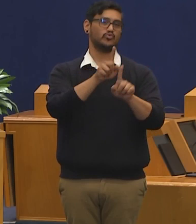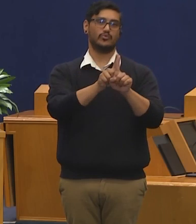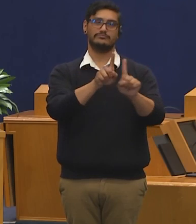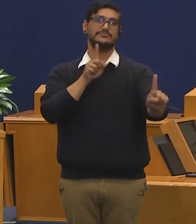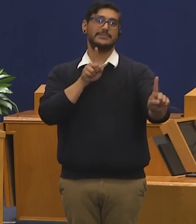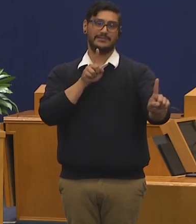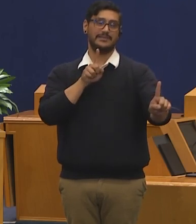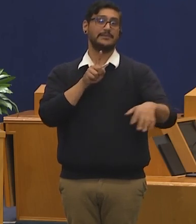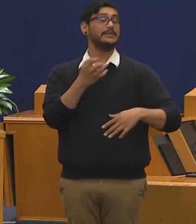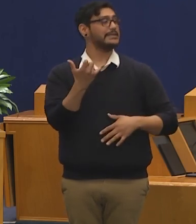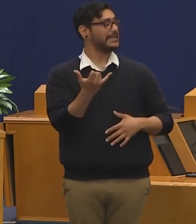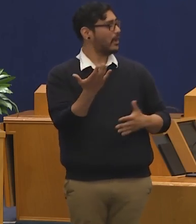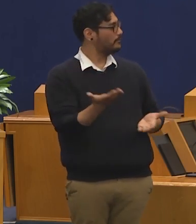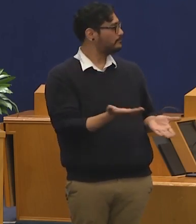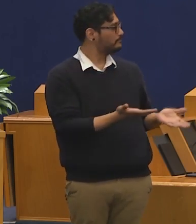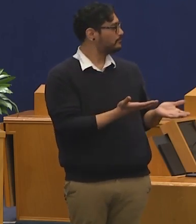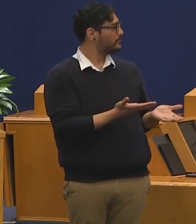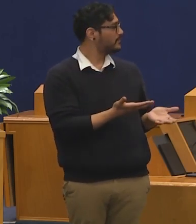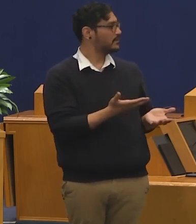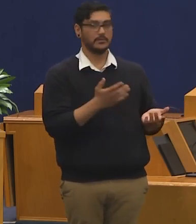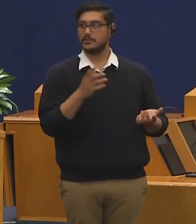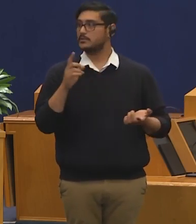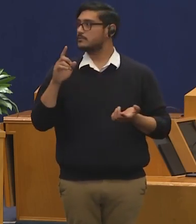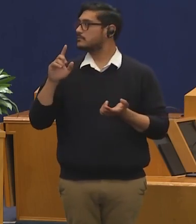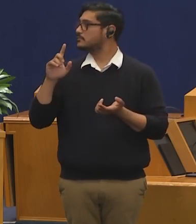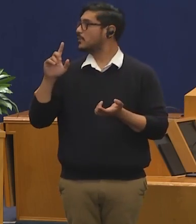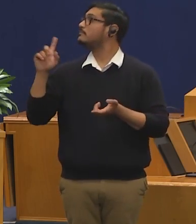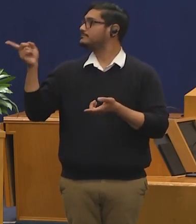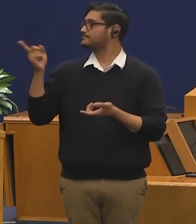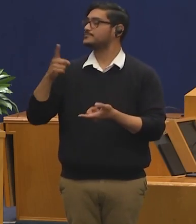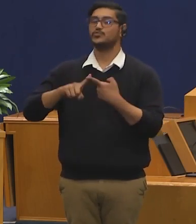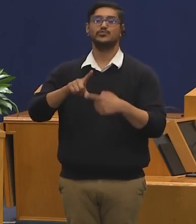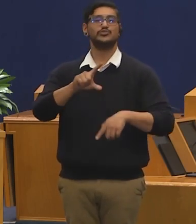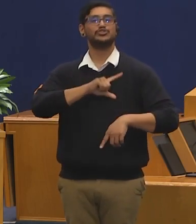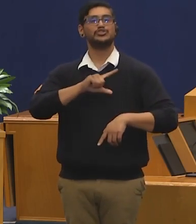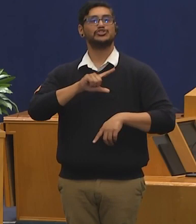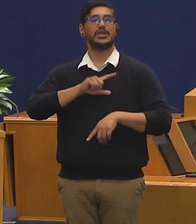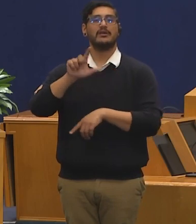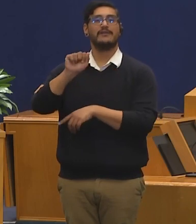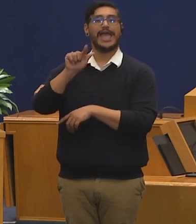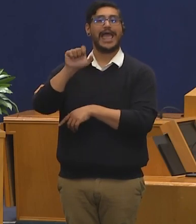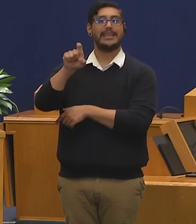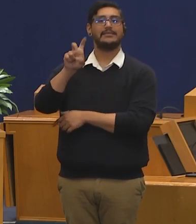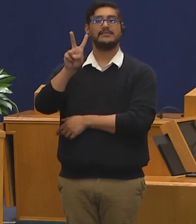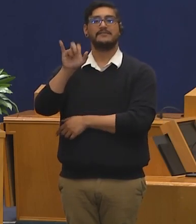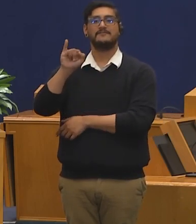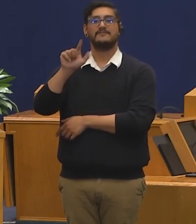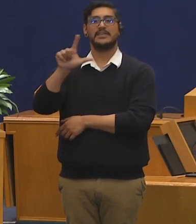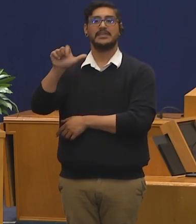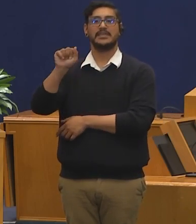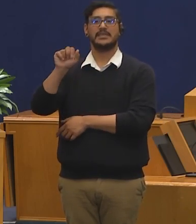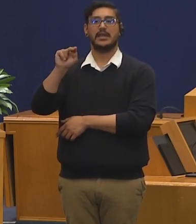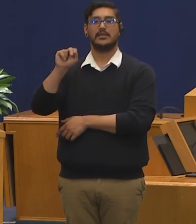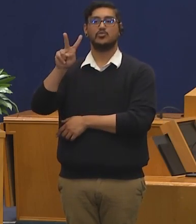voy a pasar el micrófono al sheriff Alex Villanueva.